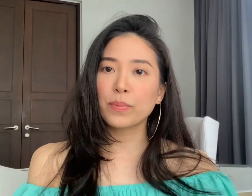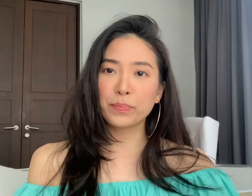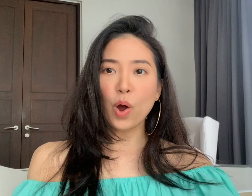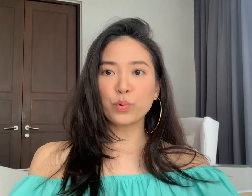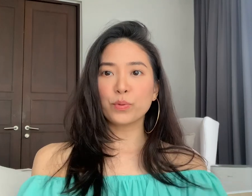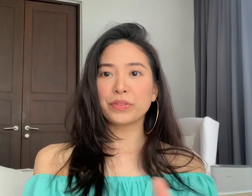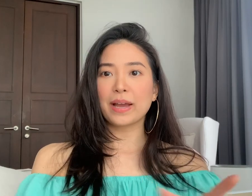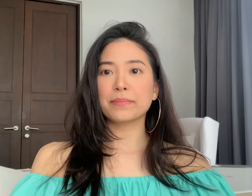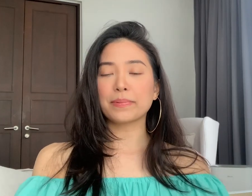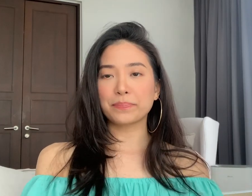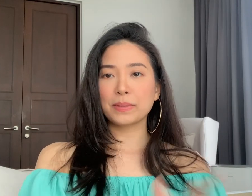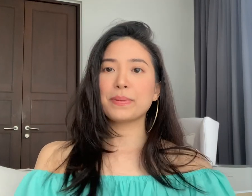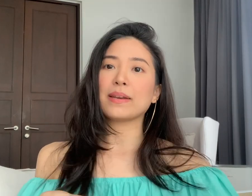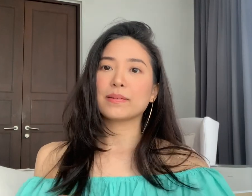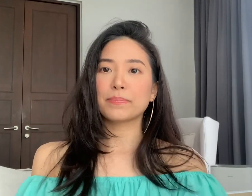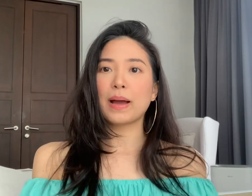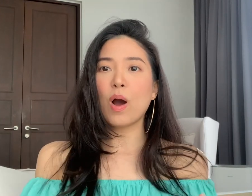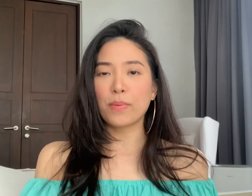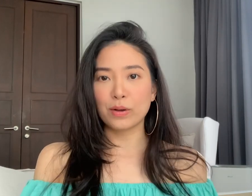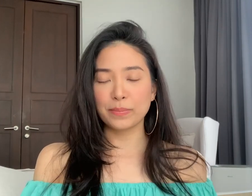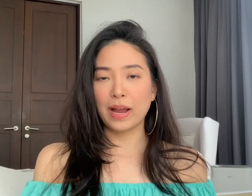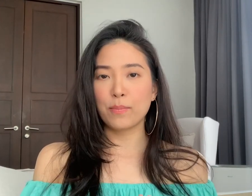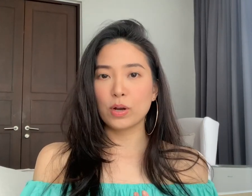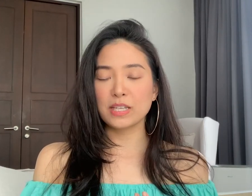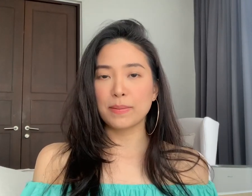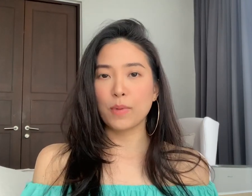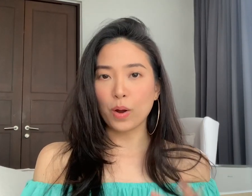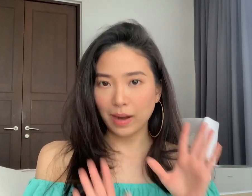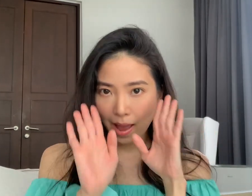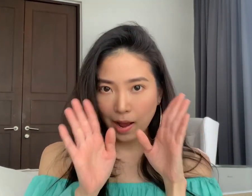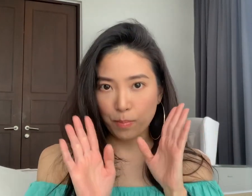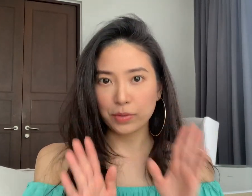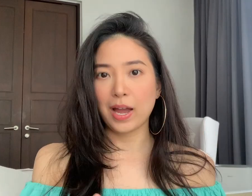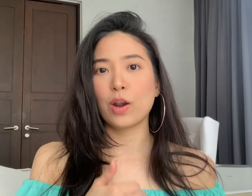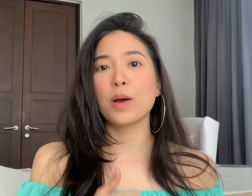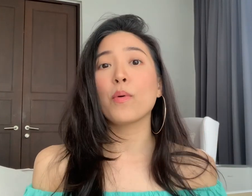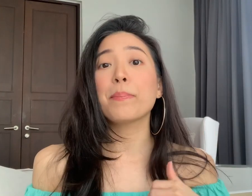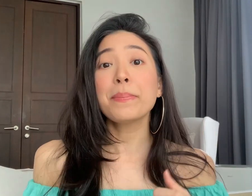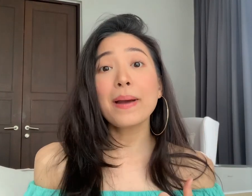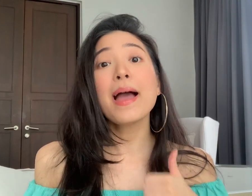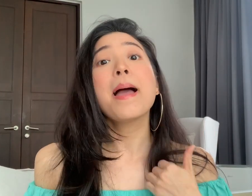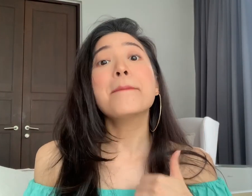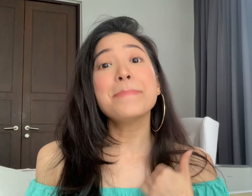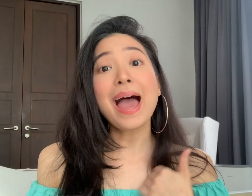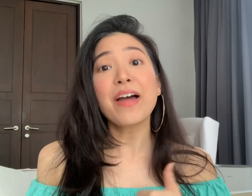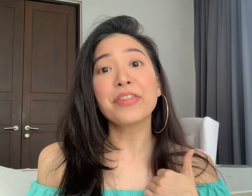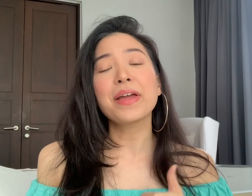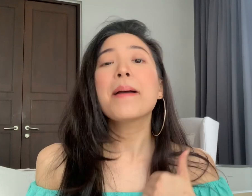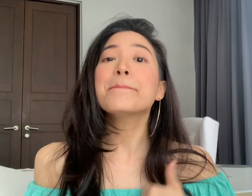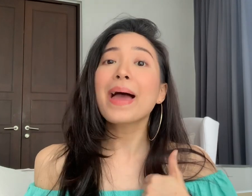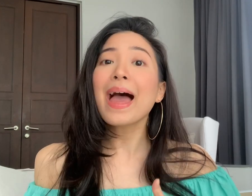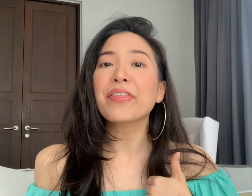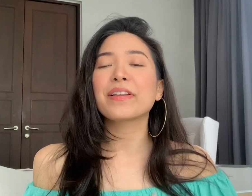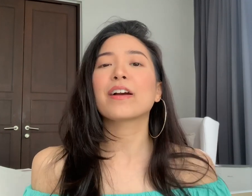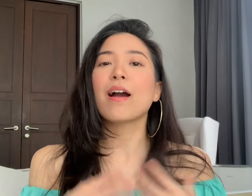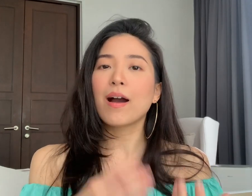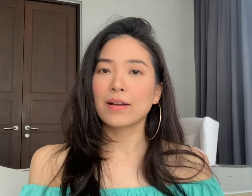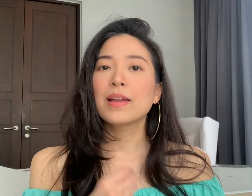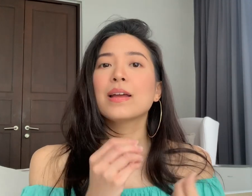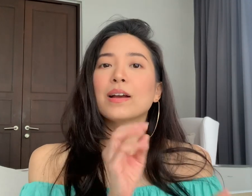มาอยู่ดีกัป๊มก็กมองหน้าเขา มองต่เขาก็